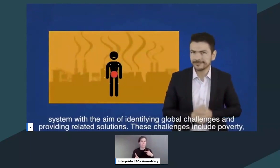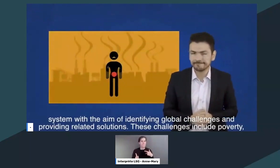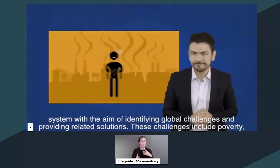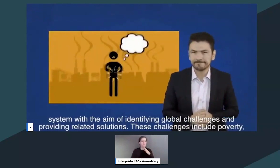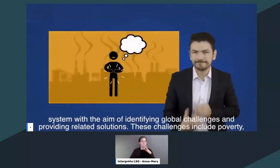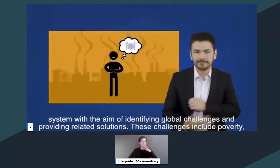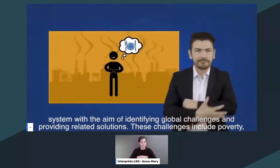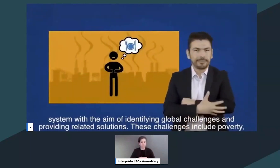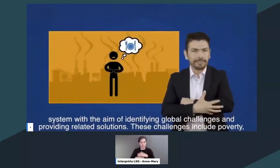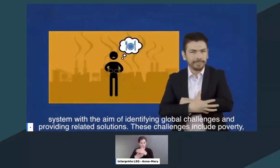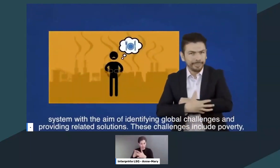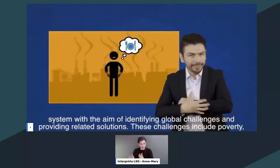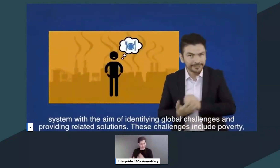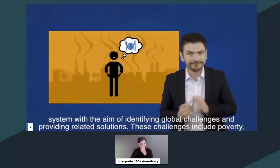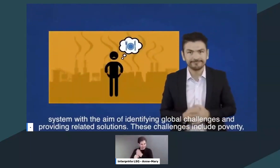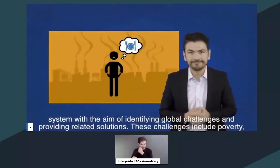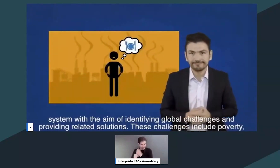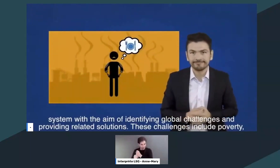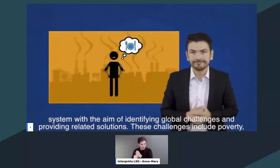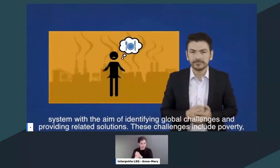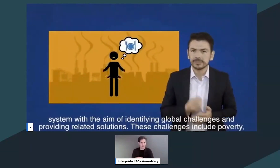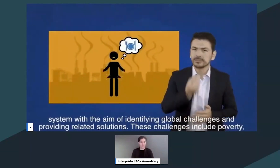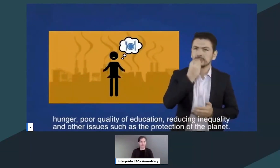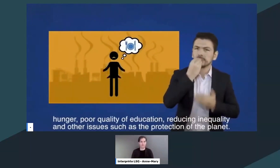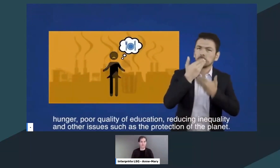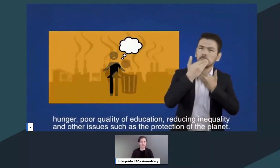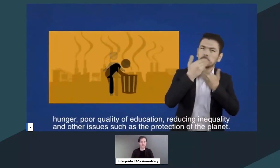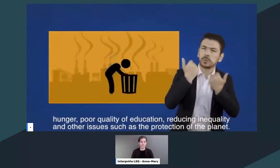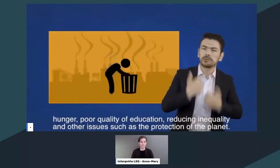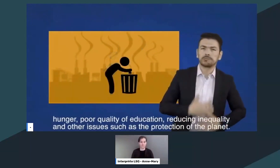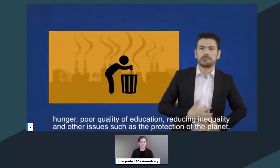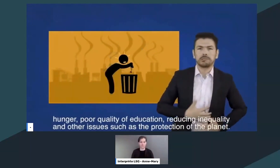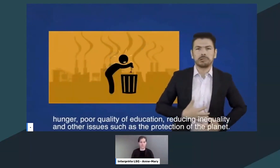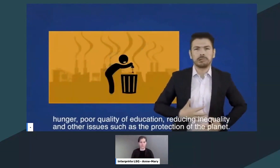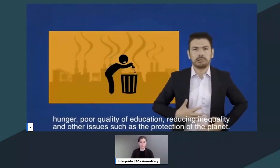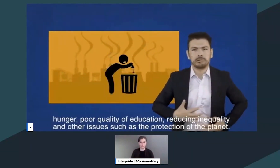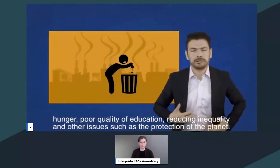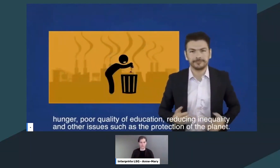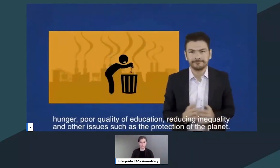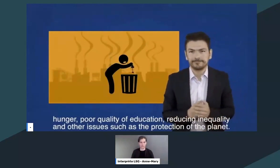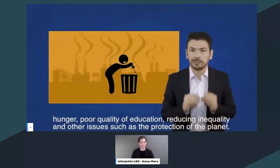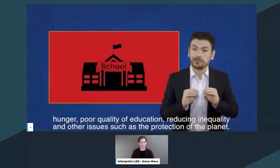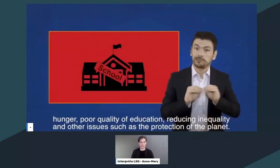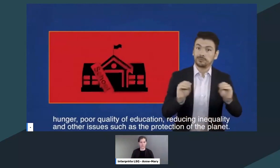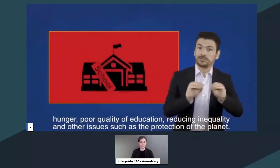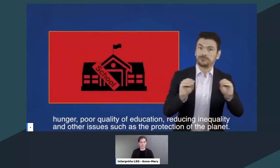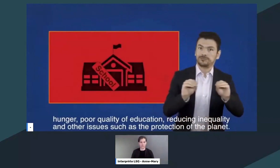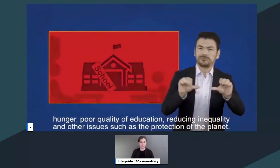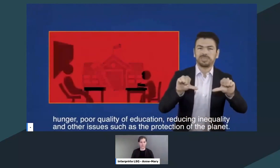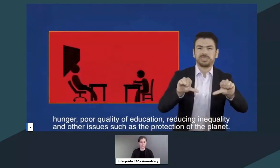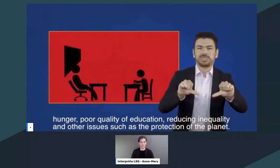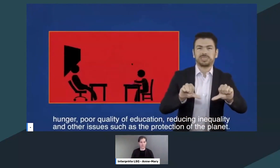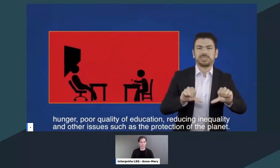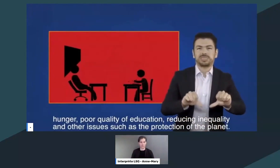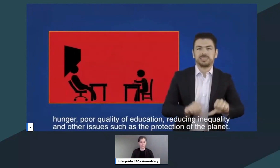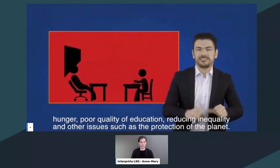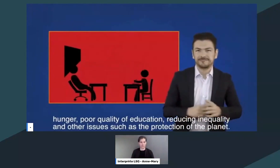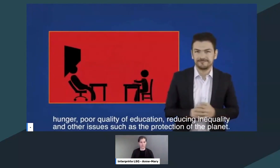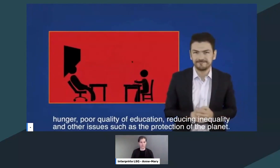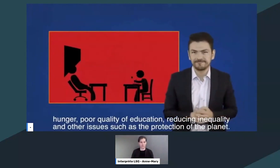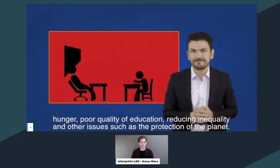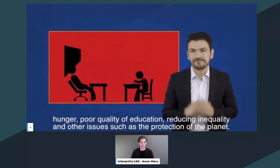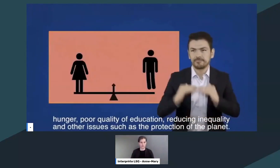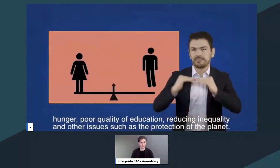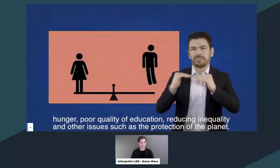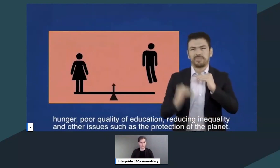défis globaux et fournir les solutions. Ça comprend la famine, la pauvreté, la pauvre qualité de